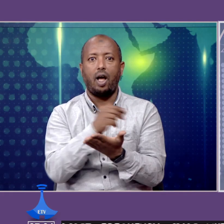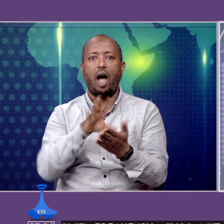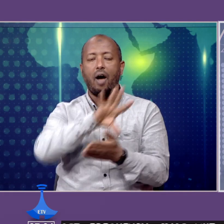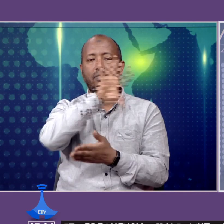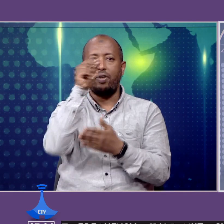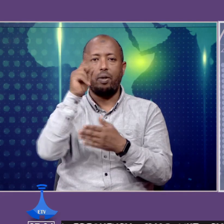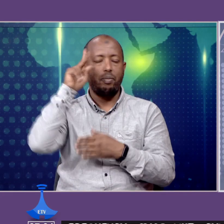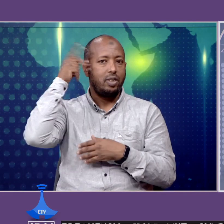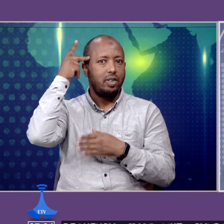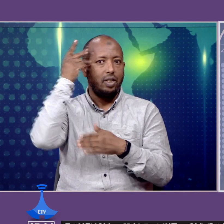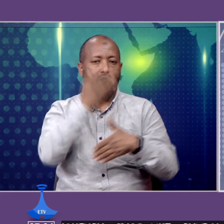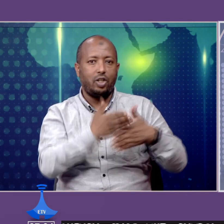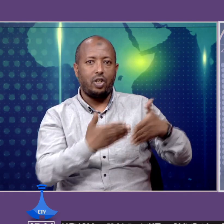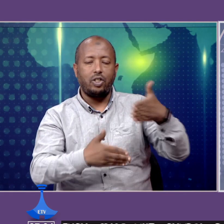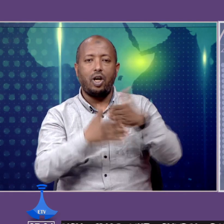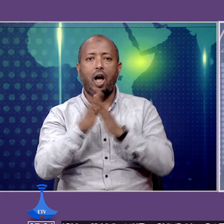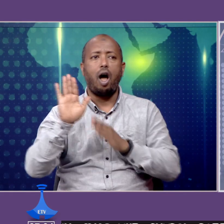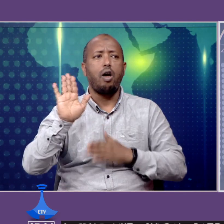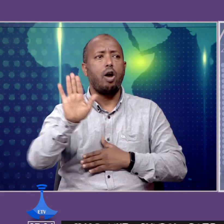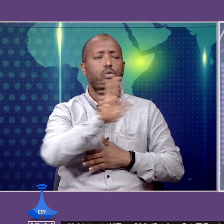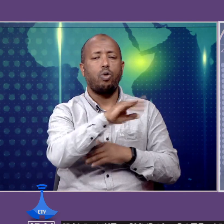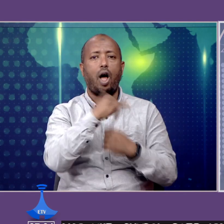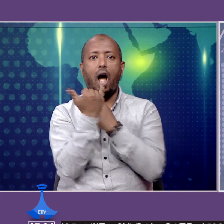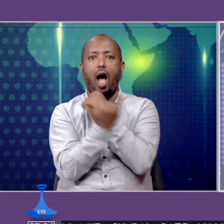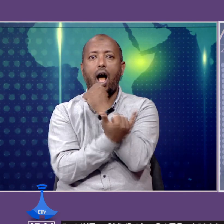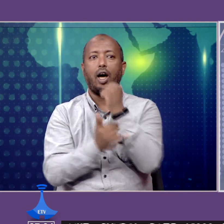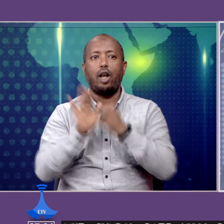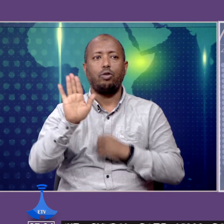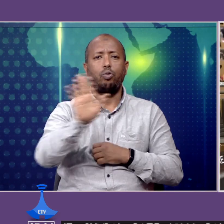ደረጃ አገራችን ያቀረበችው